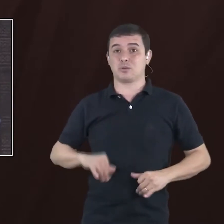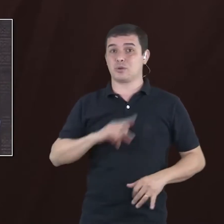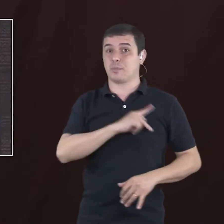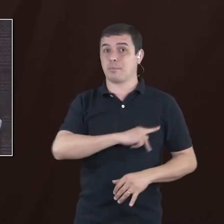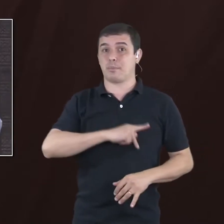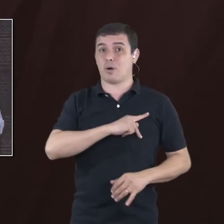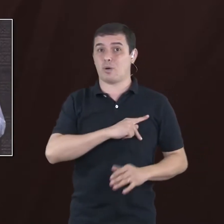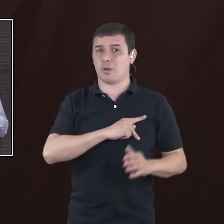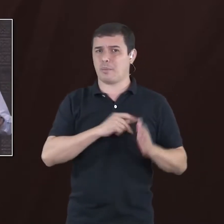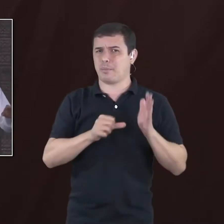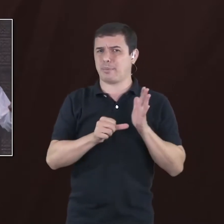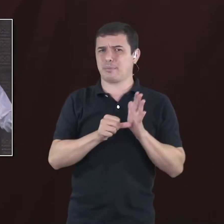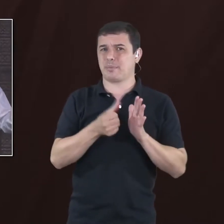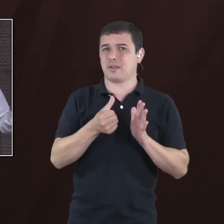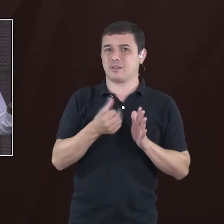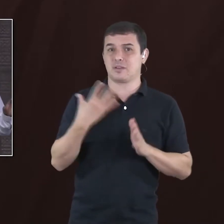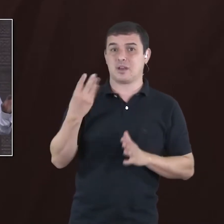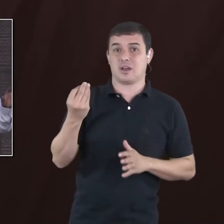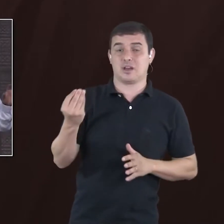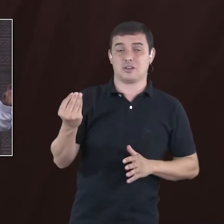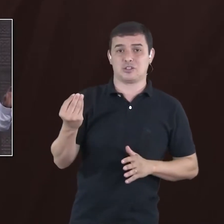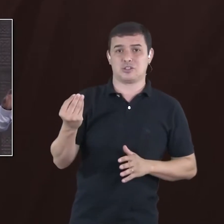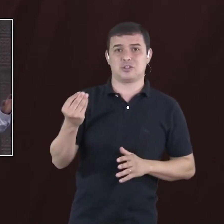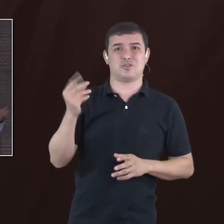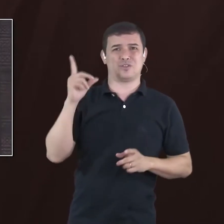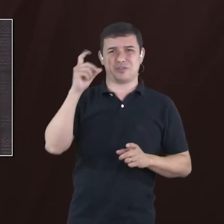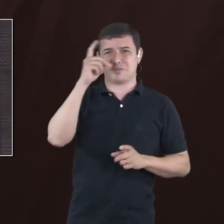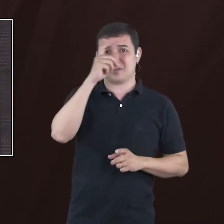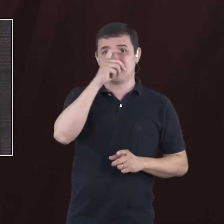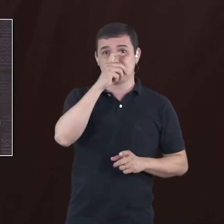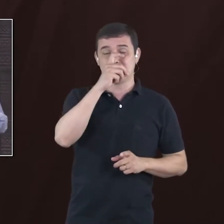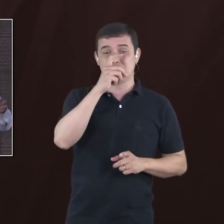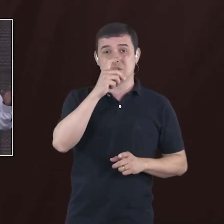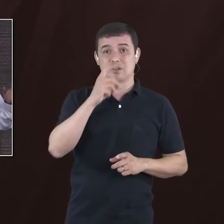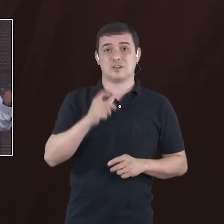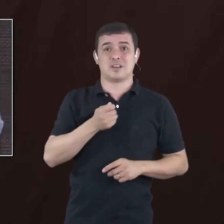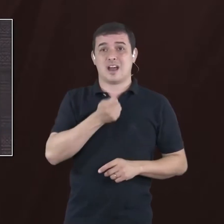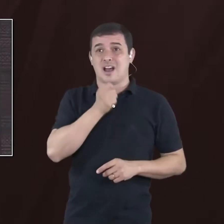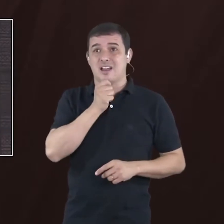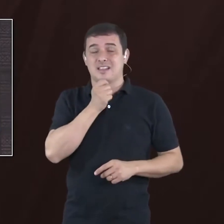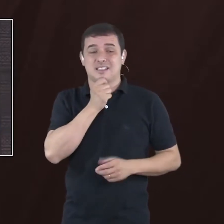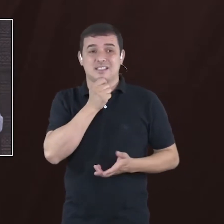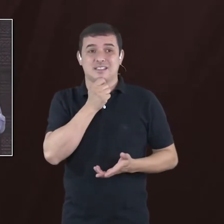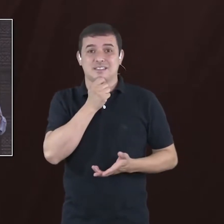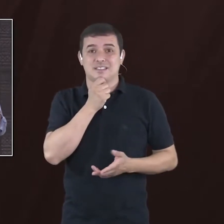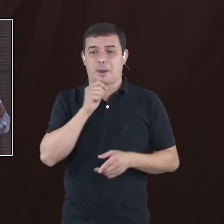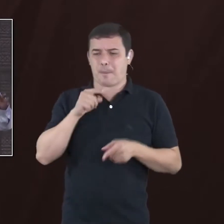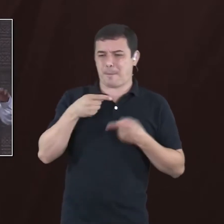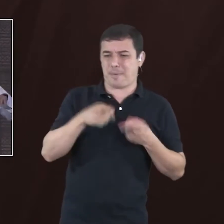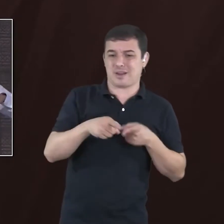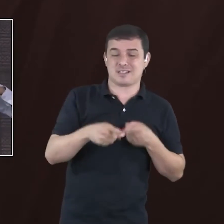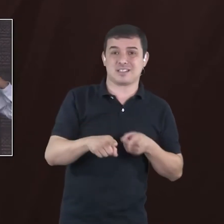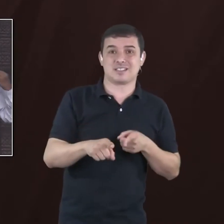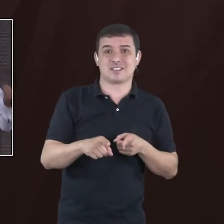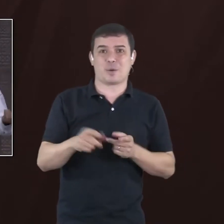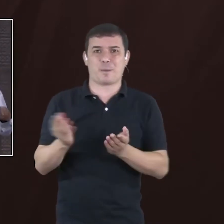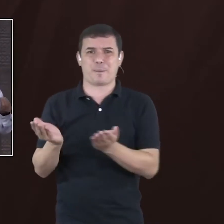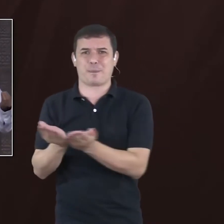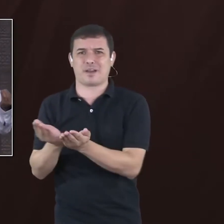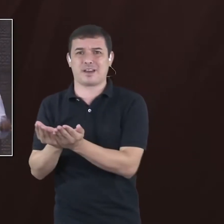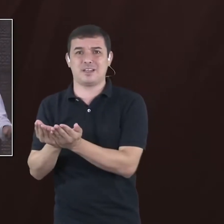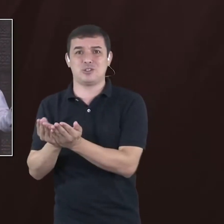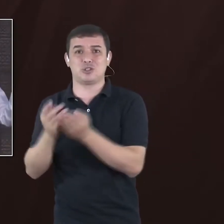do judaísmo, mas a partir da sua volta da primeira viagem, da segunda viagem, começou também a